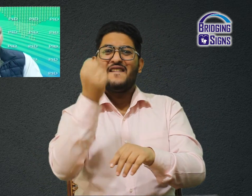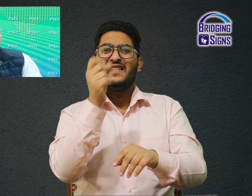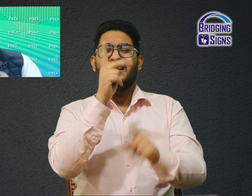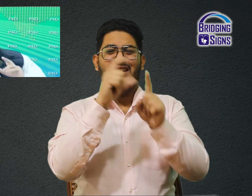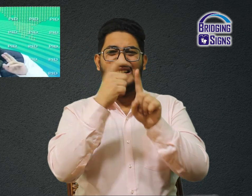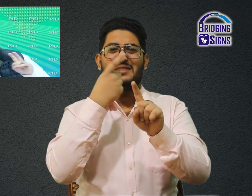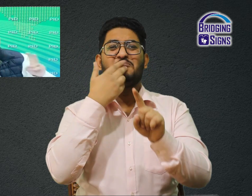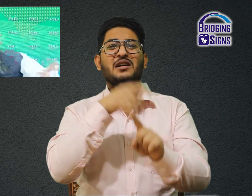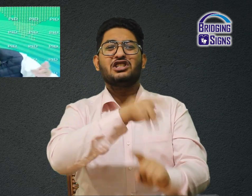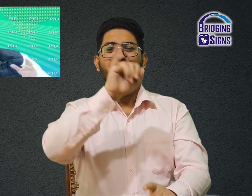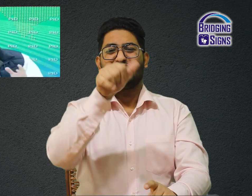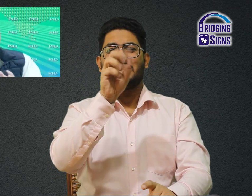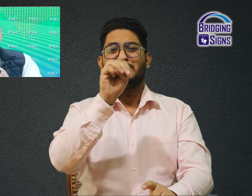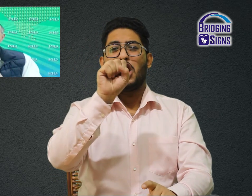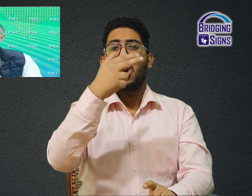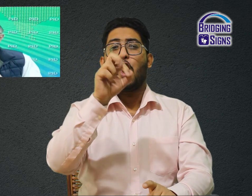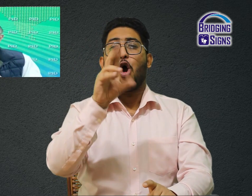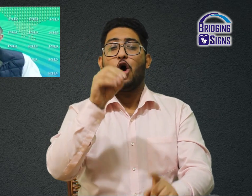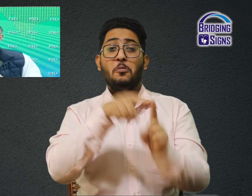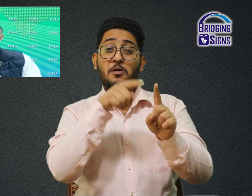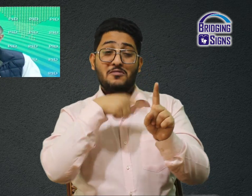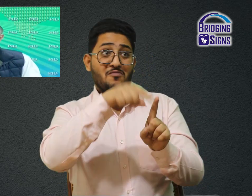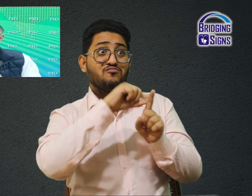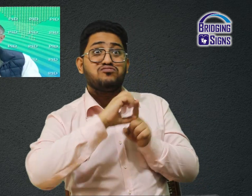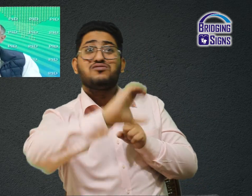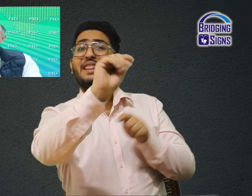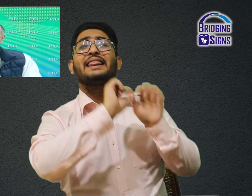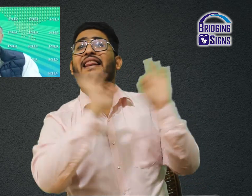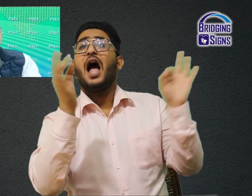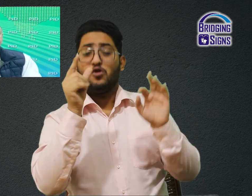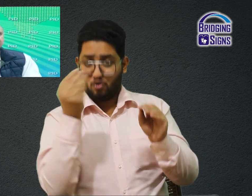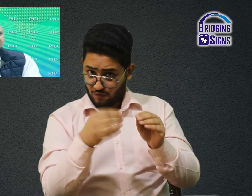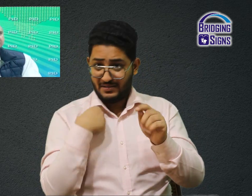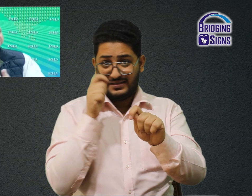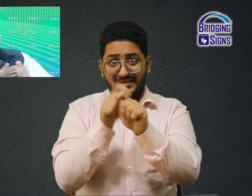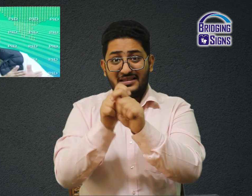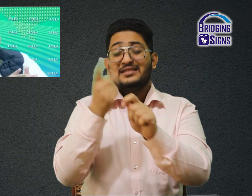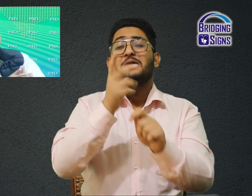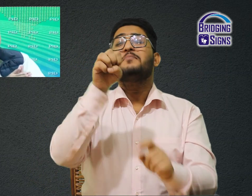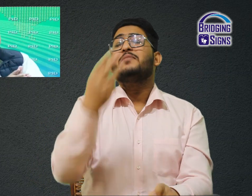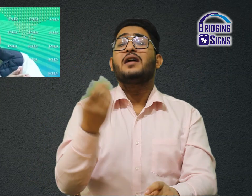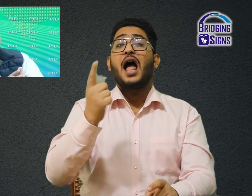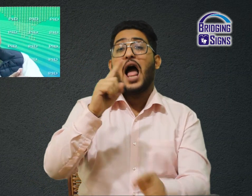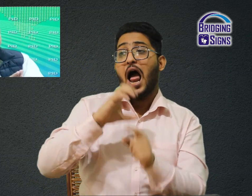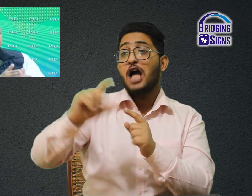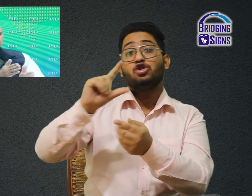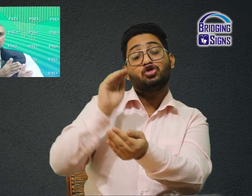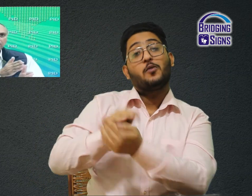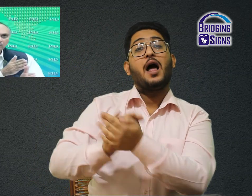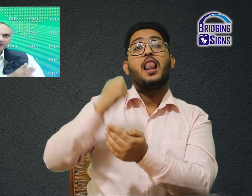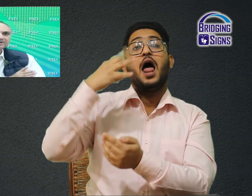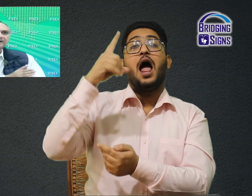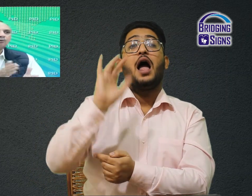टू जामशोरो। तो ये हमारे पास जिसको सिस्टम रिडंडेंसी कहते हैं, यानी कि आपके पास एक स्पेयर लाइन आपके पास आ